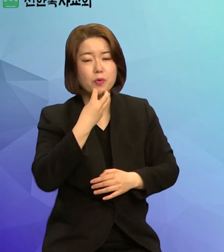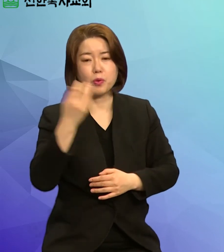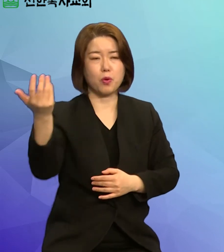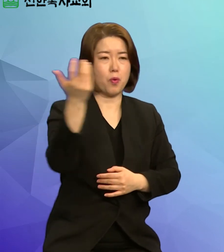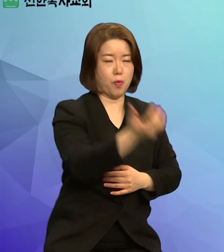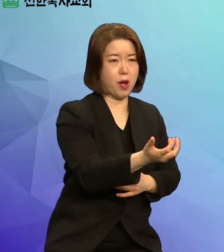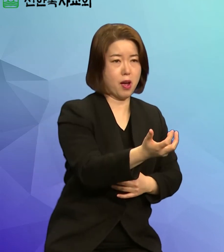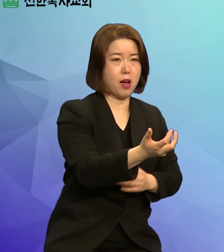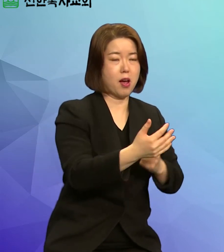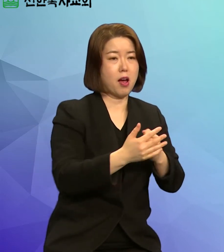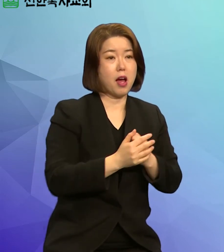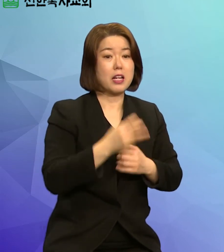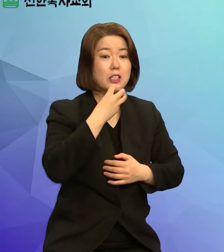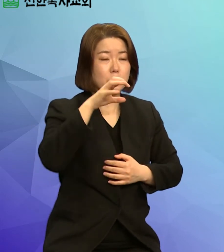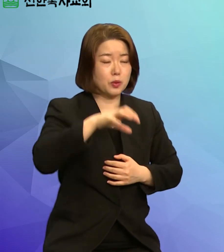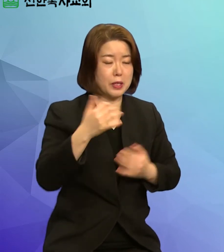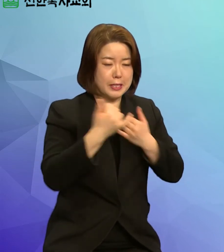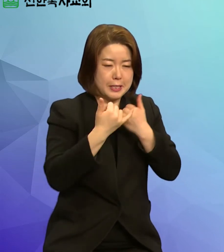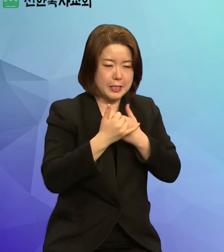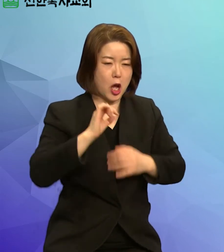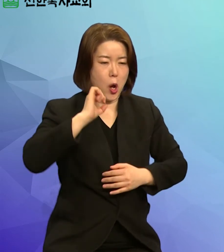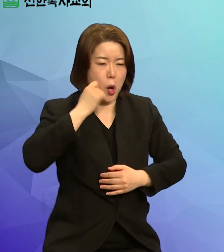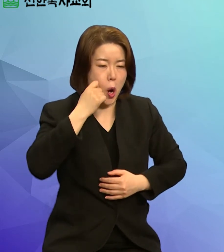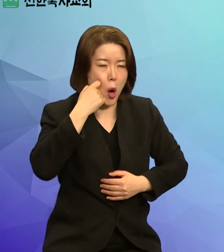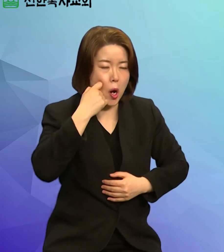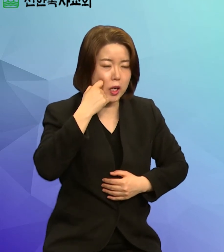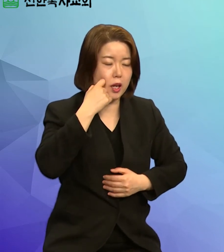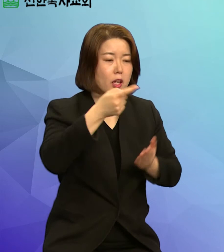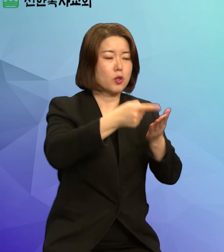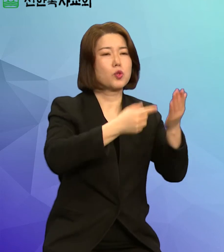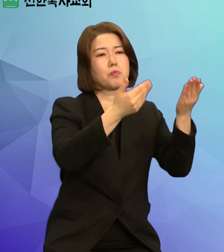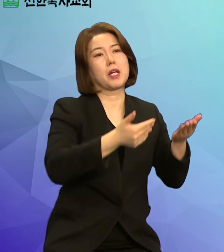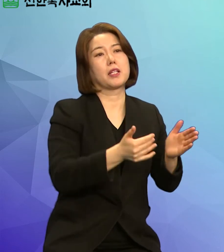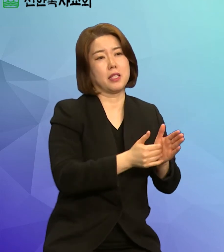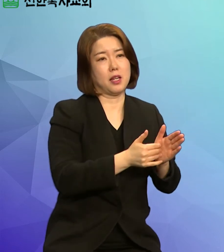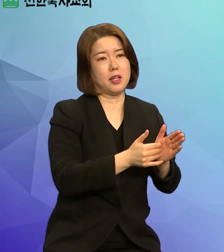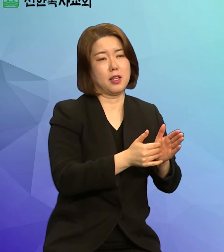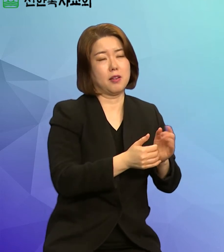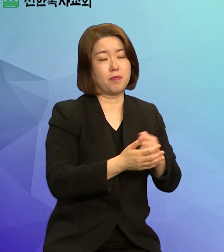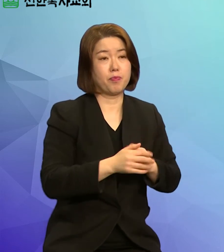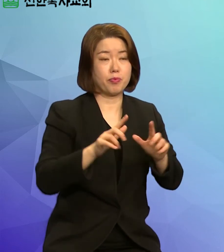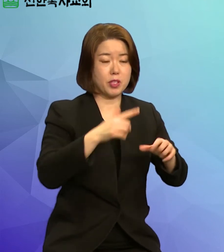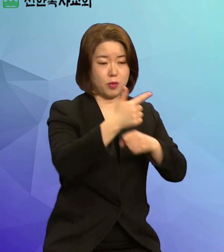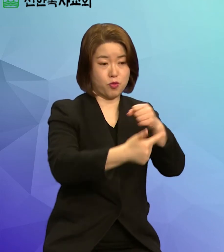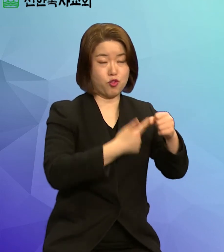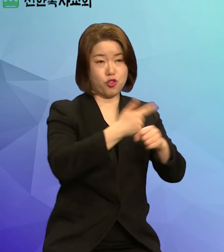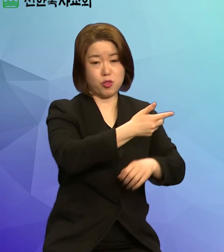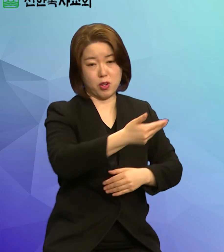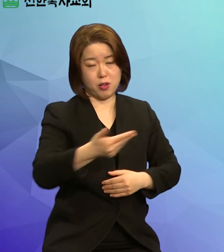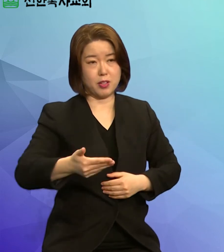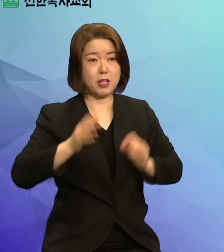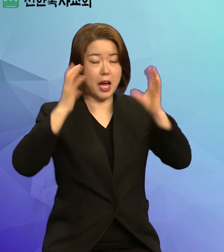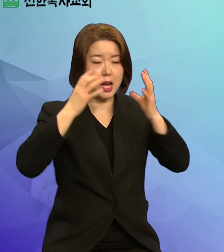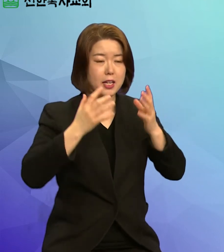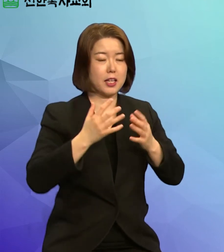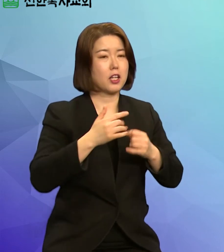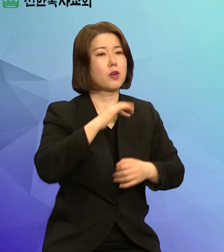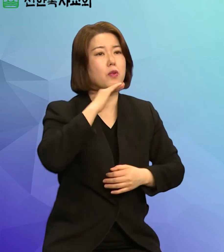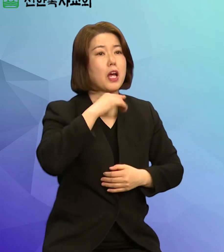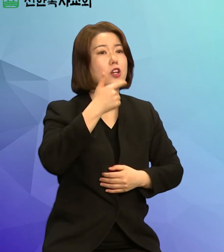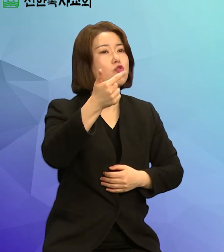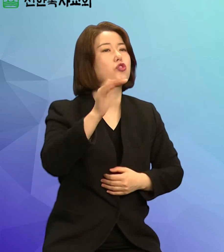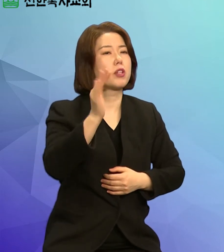친척들과 병원의 도움으로 어렵게 수술을 받았더랬습니다. 지금 6년이 흘러서 아기가 만